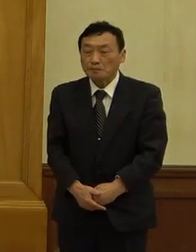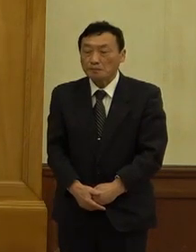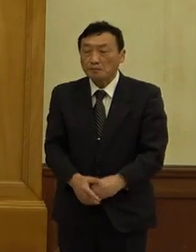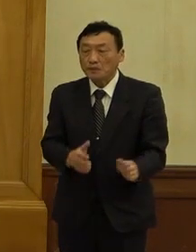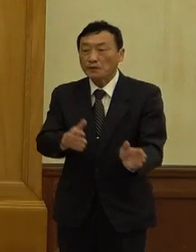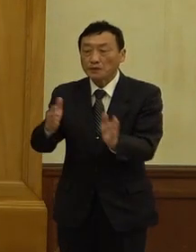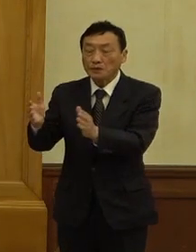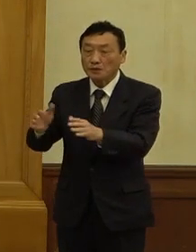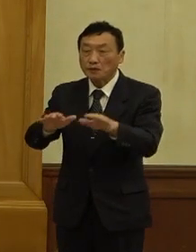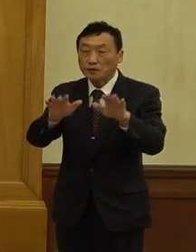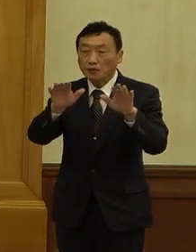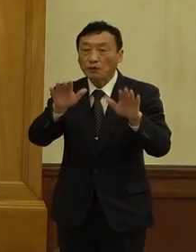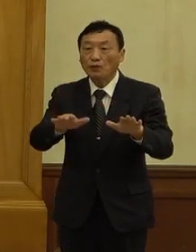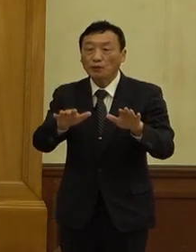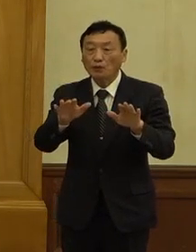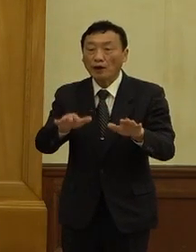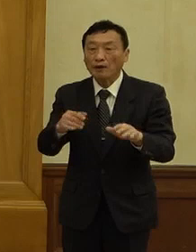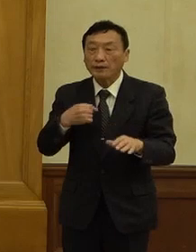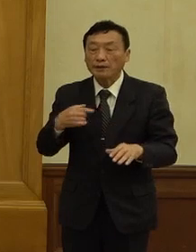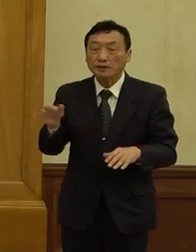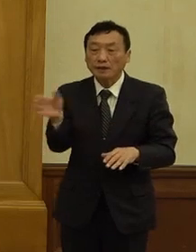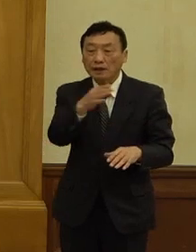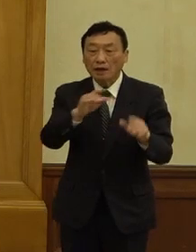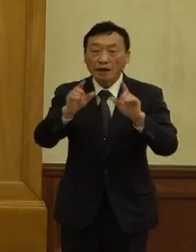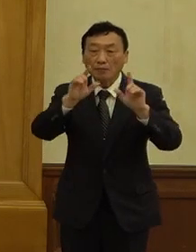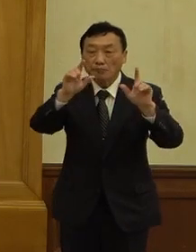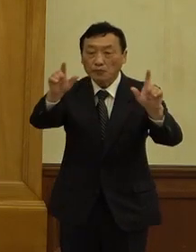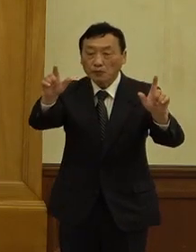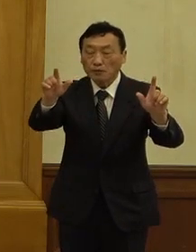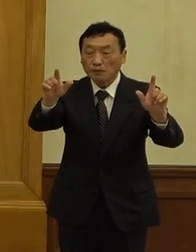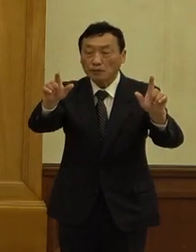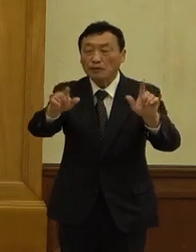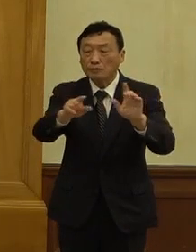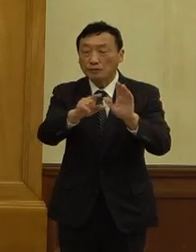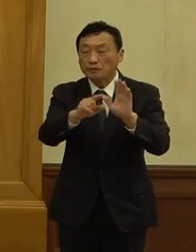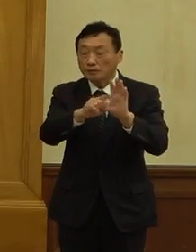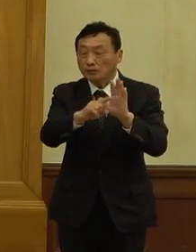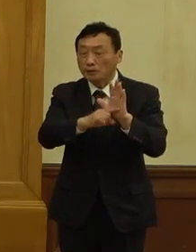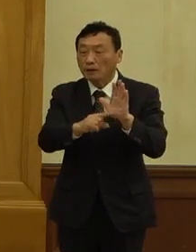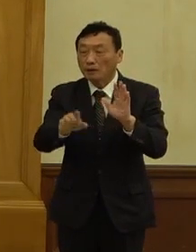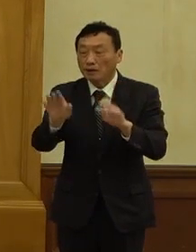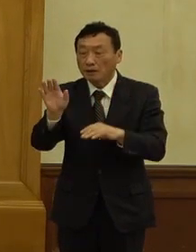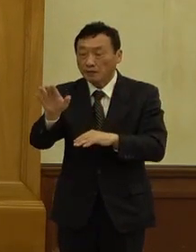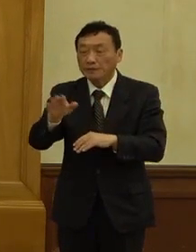それでは今日は、私から発表事項は1点ございます。